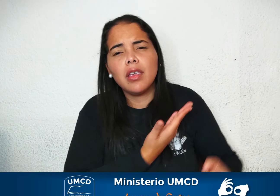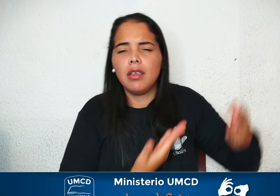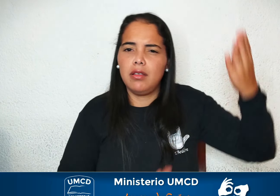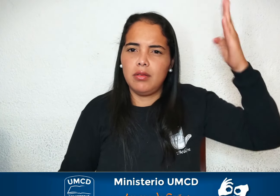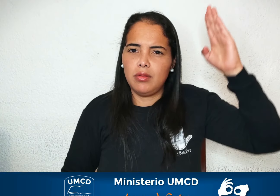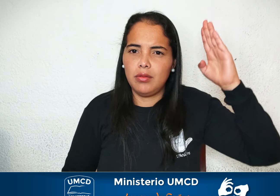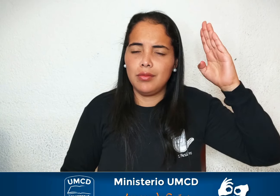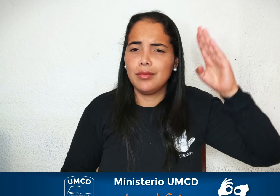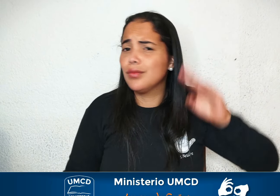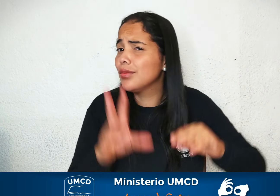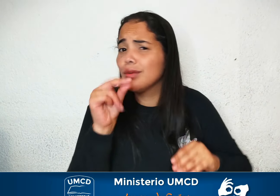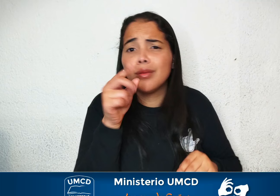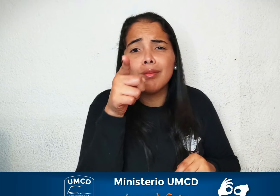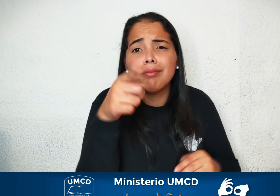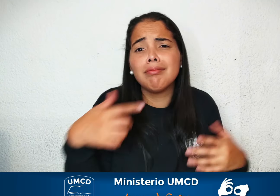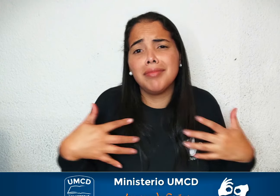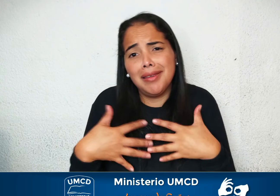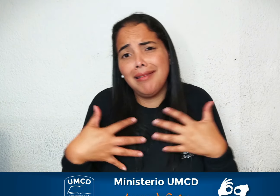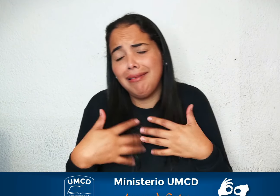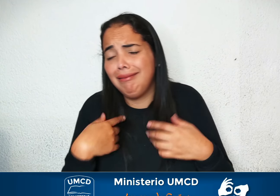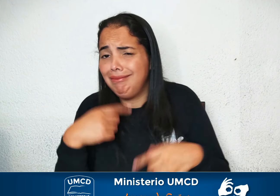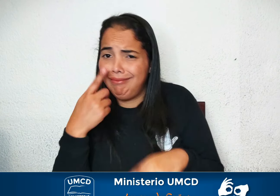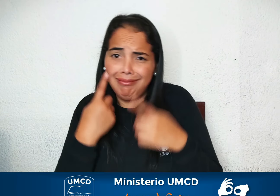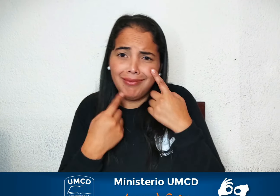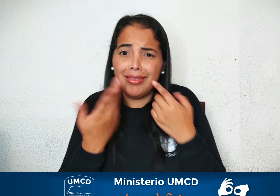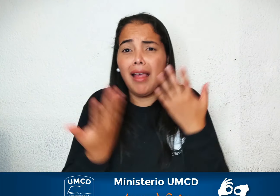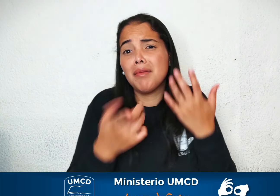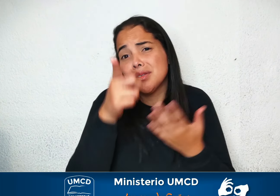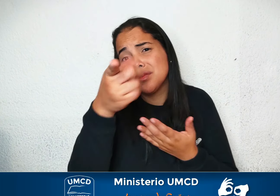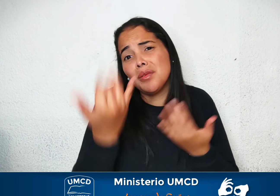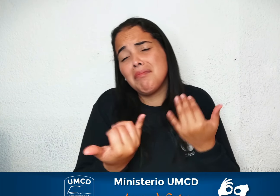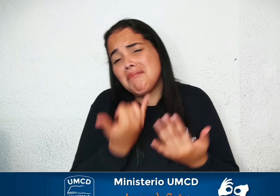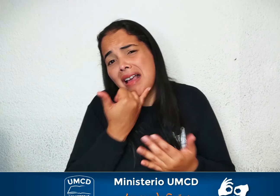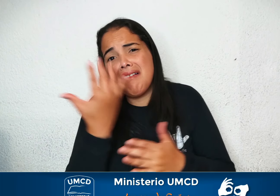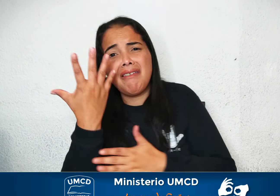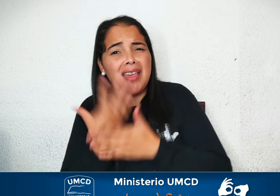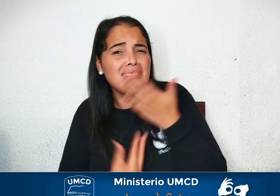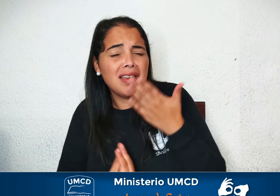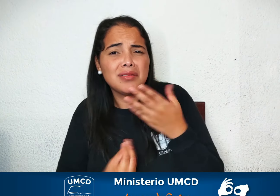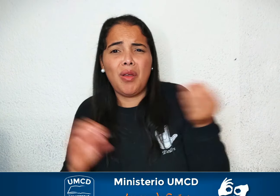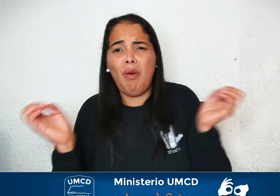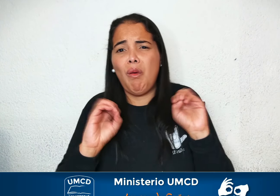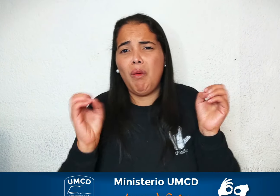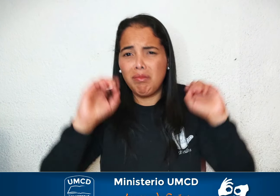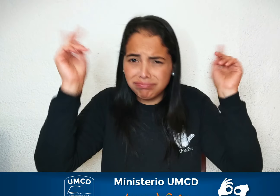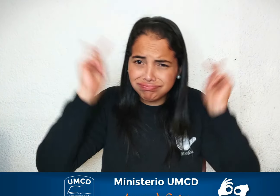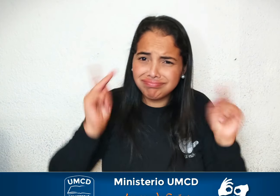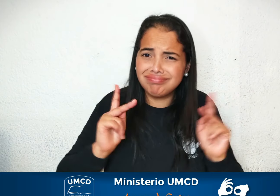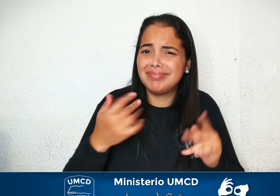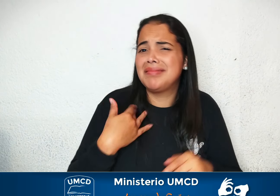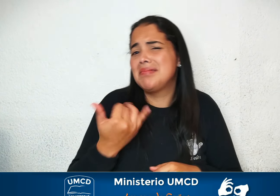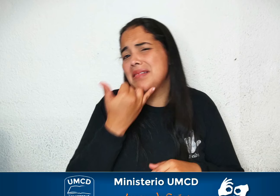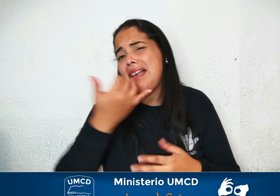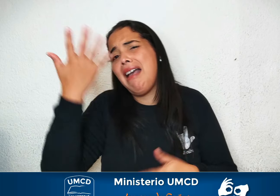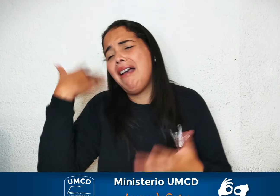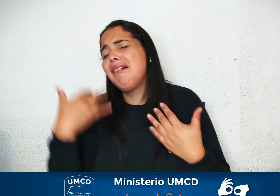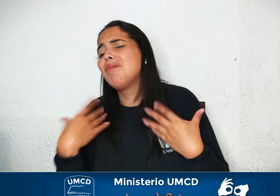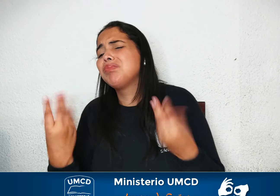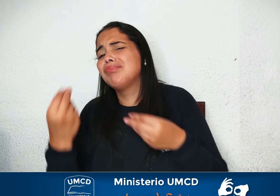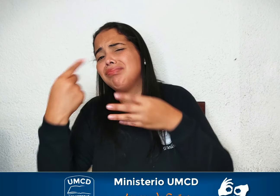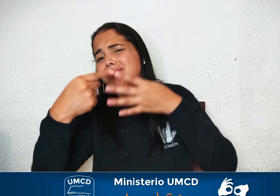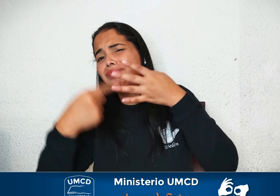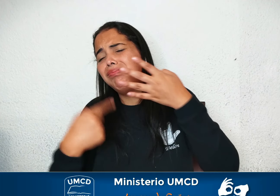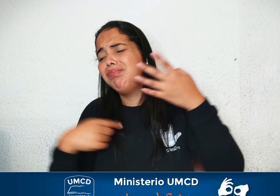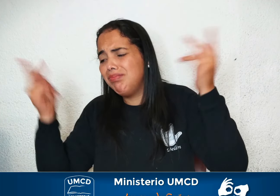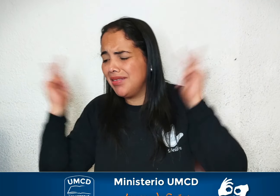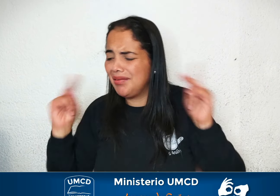Confiadamente. No tenga temor. Si usted ha caído en pecado, o si usted ha reconocido de que todo lo que pasó en su